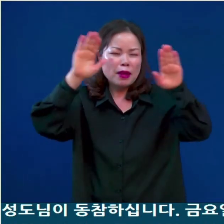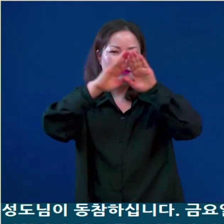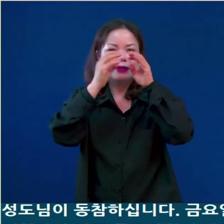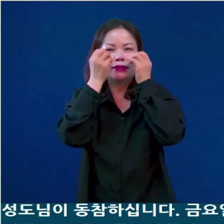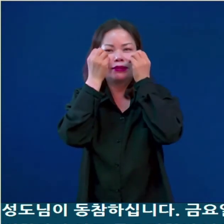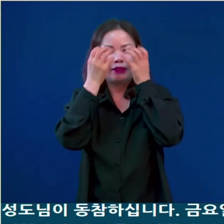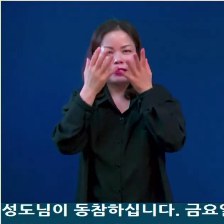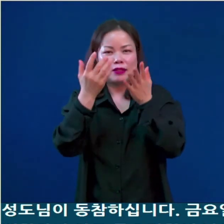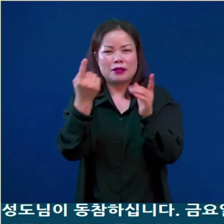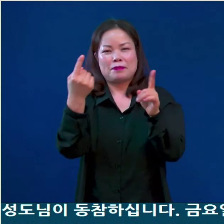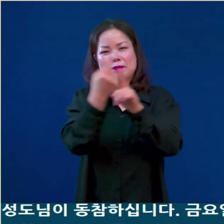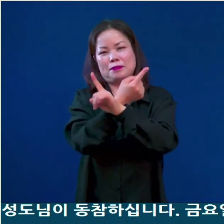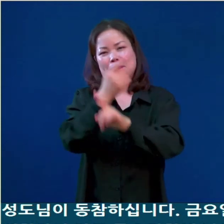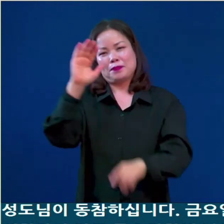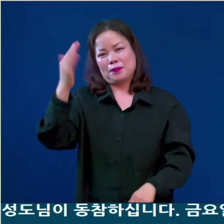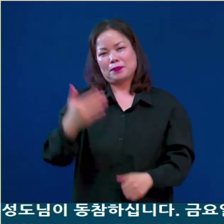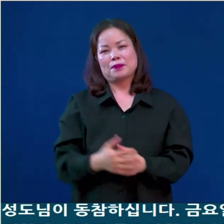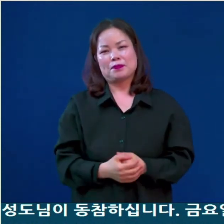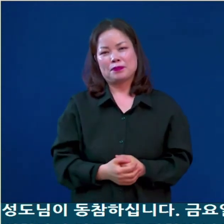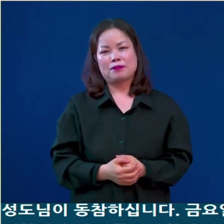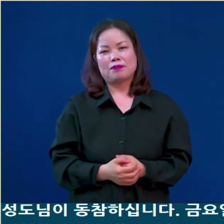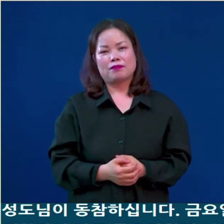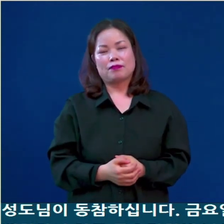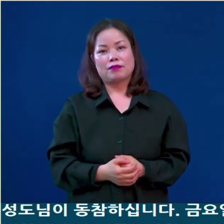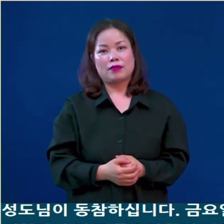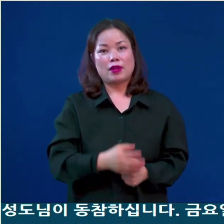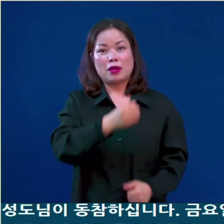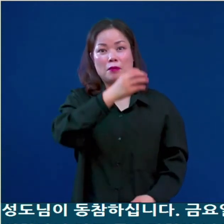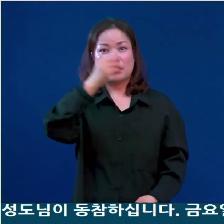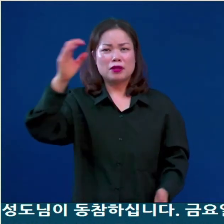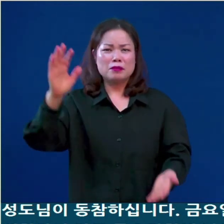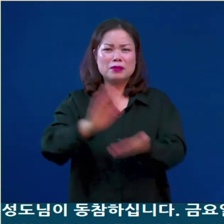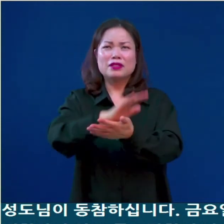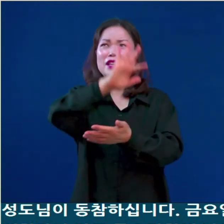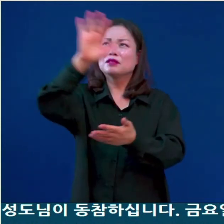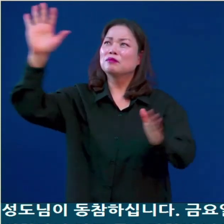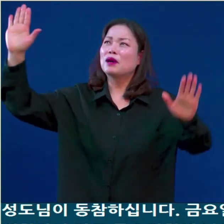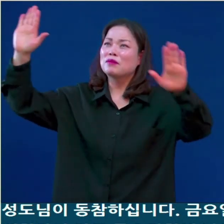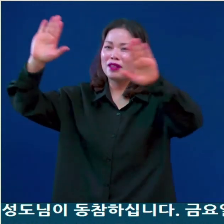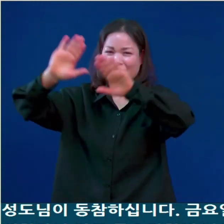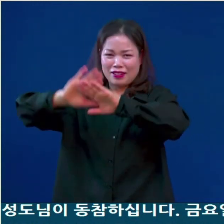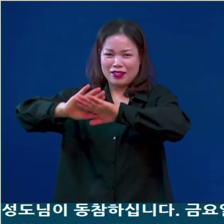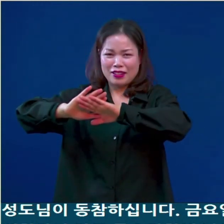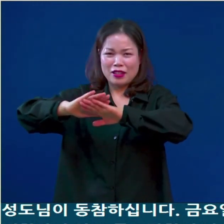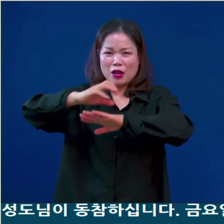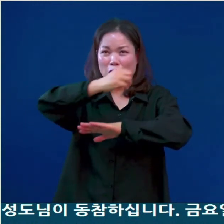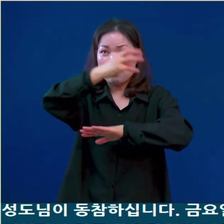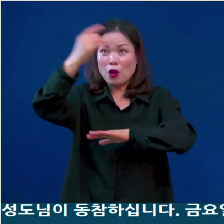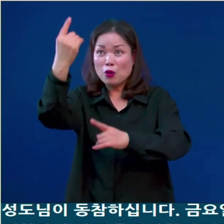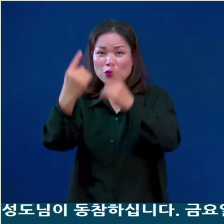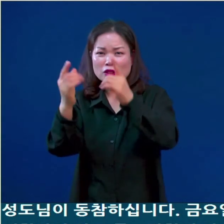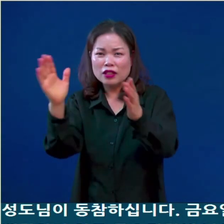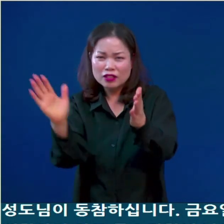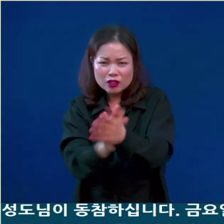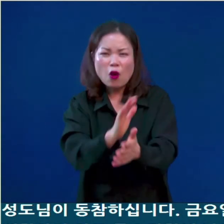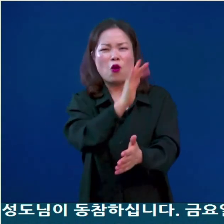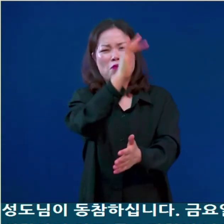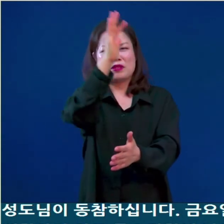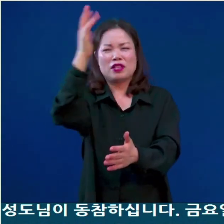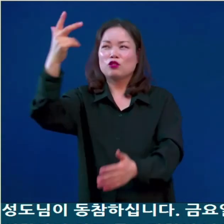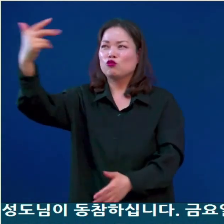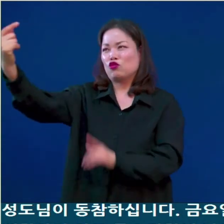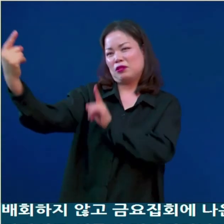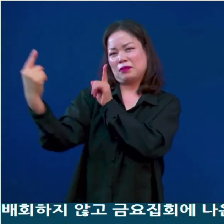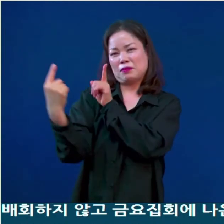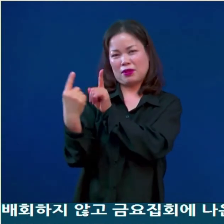새롭게 갱신될 것입니다. 별이 빛나는 밤에 별보다 더 빛나는 주님을